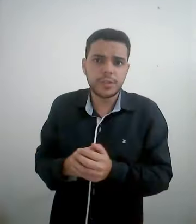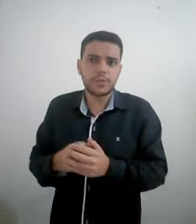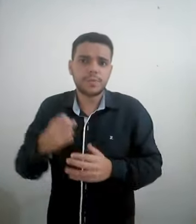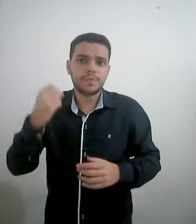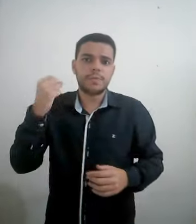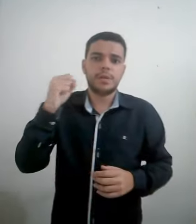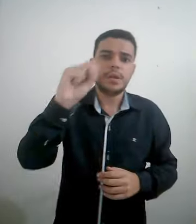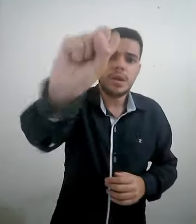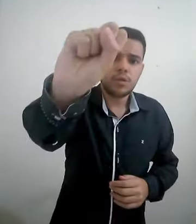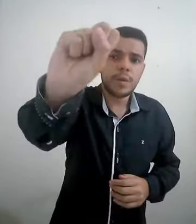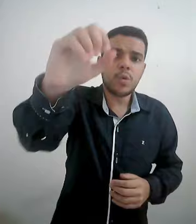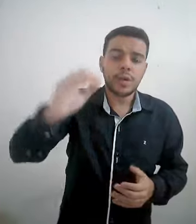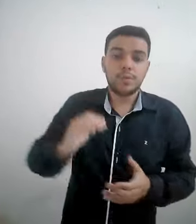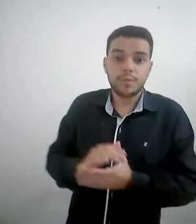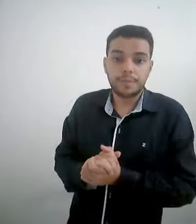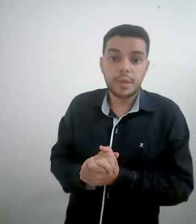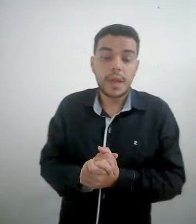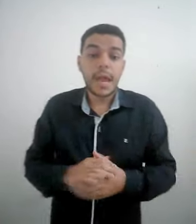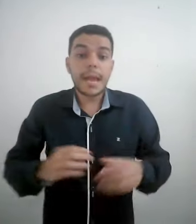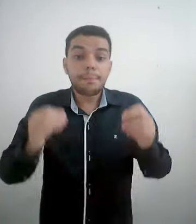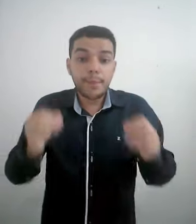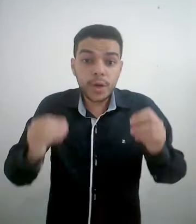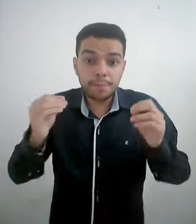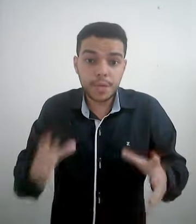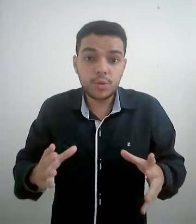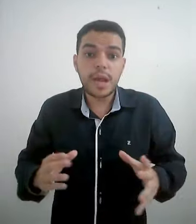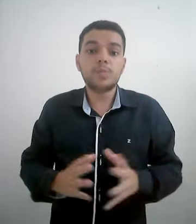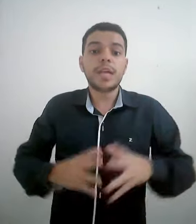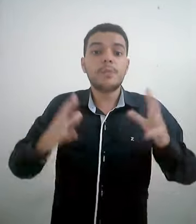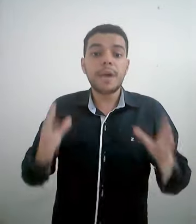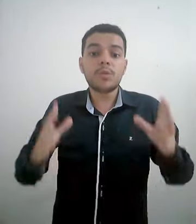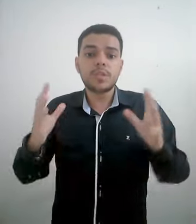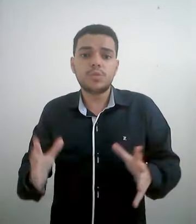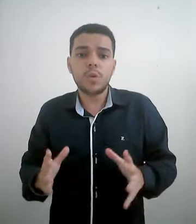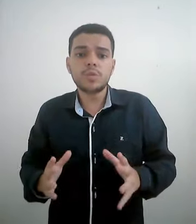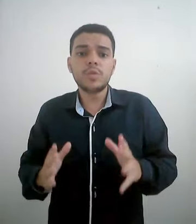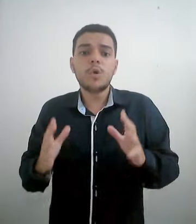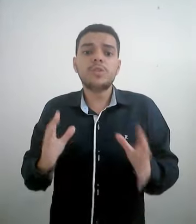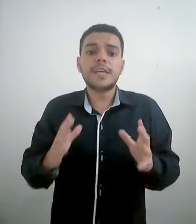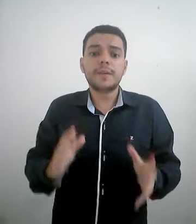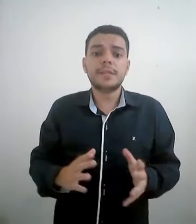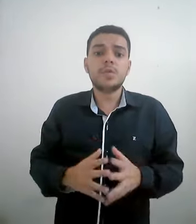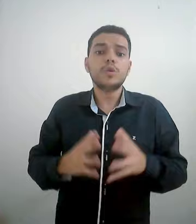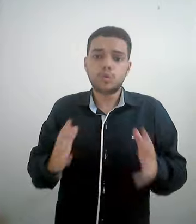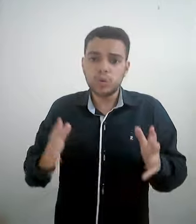disso. Número 8. É proibido, é um termo preconceituoso, usar a expressão